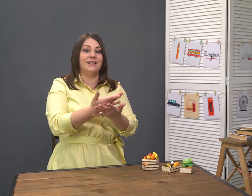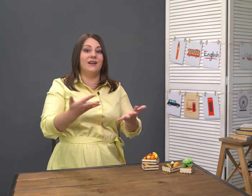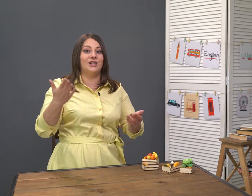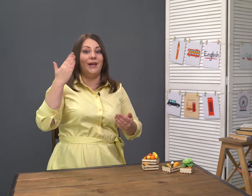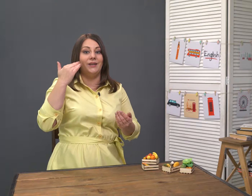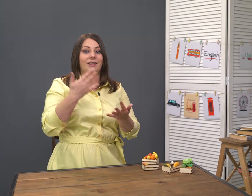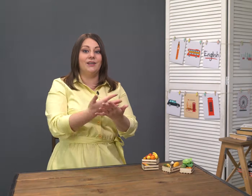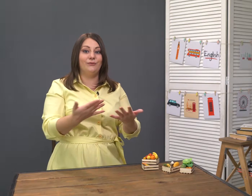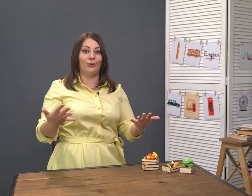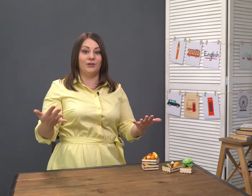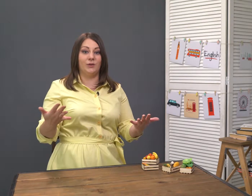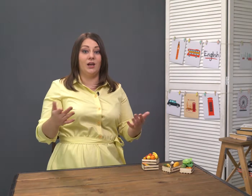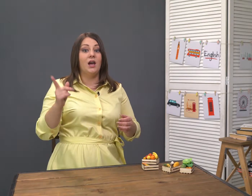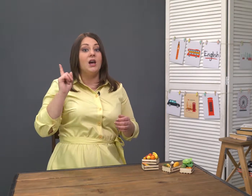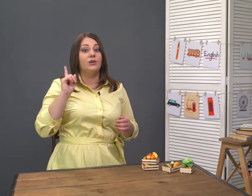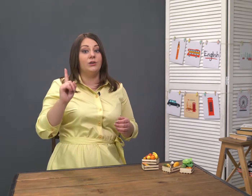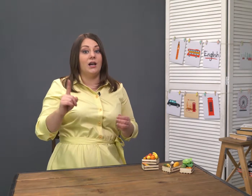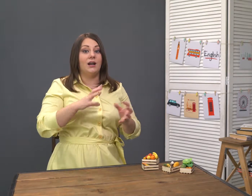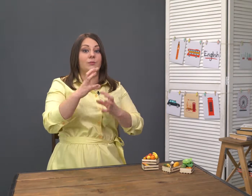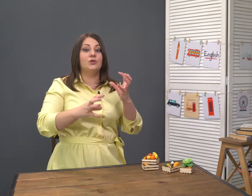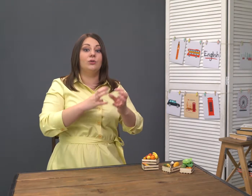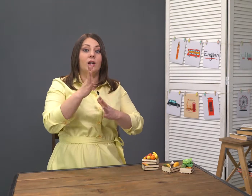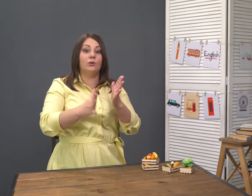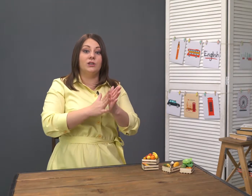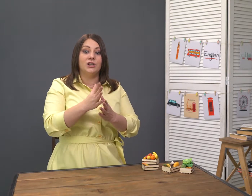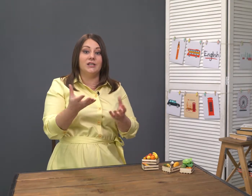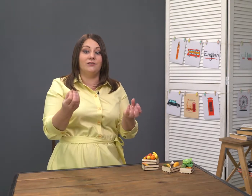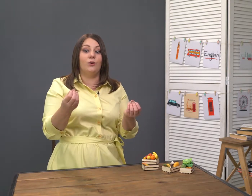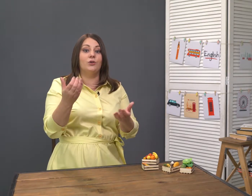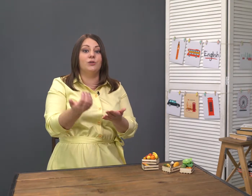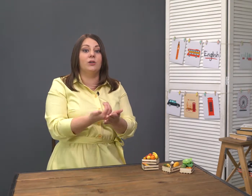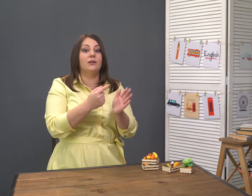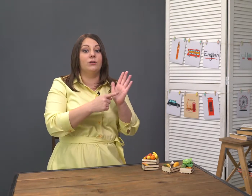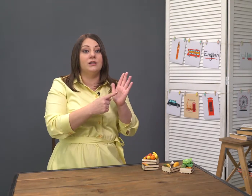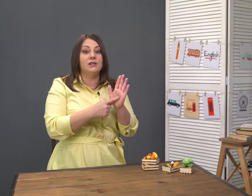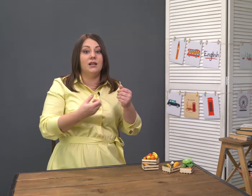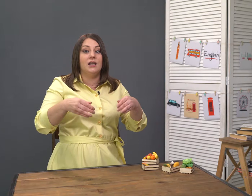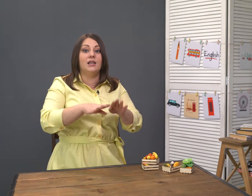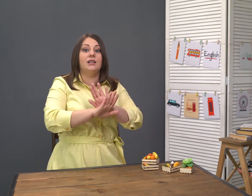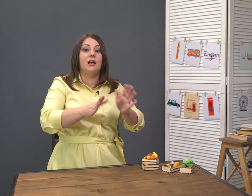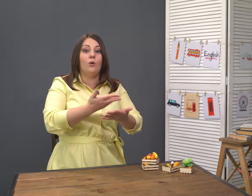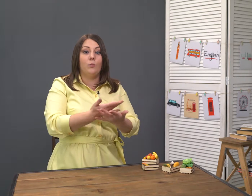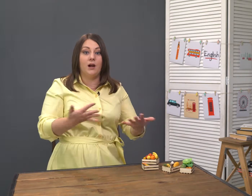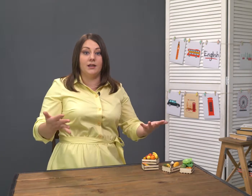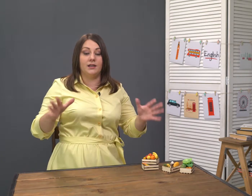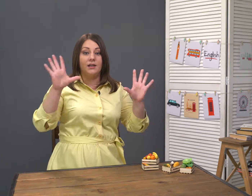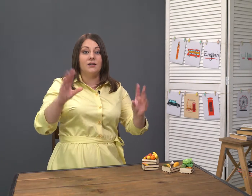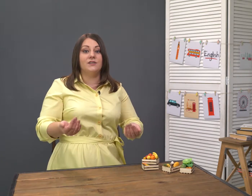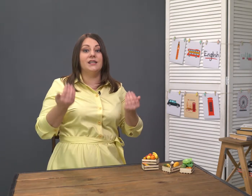с овощами и фруктами. Но так как международный жестовый очень молодой язык и не такой богатый, все